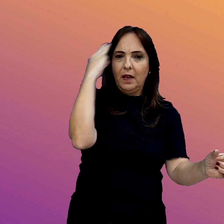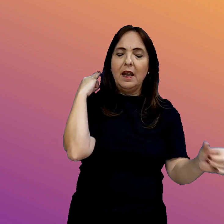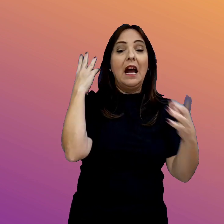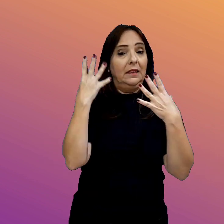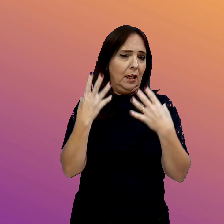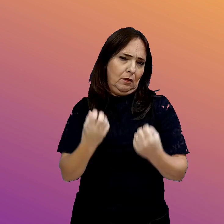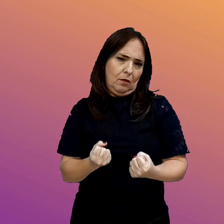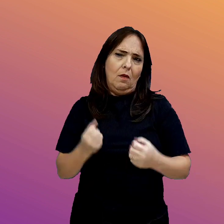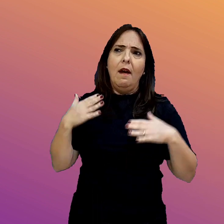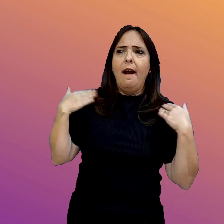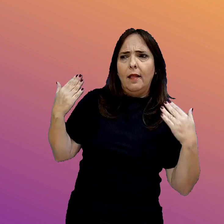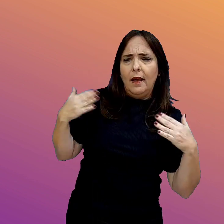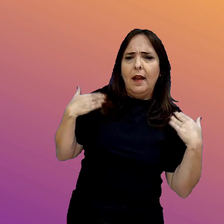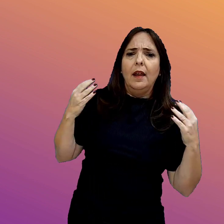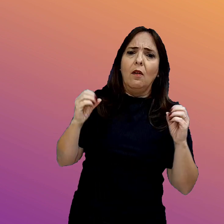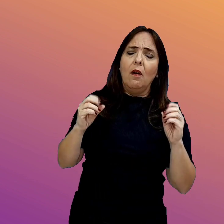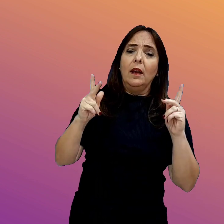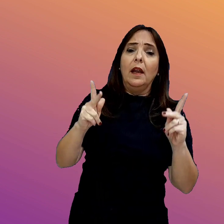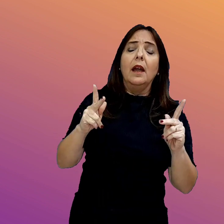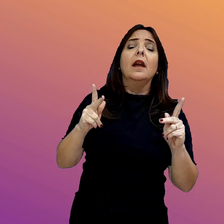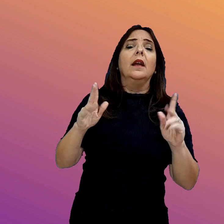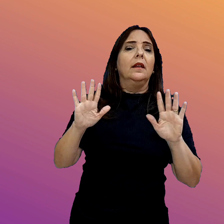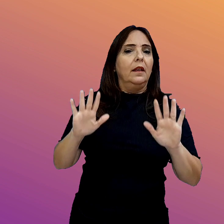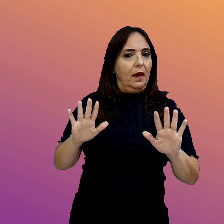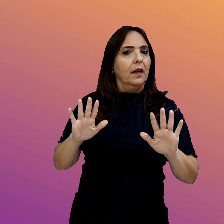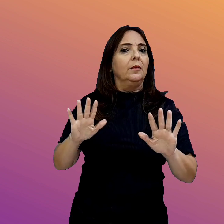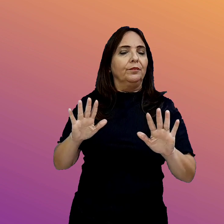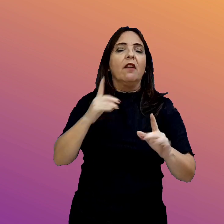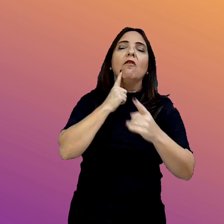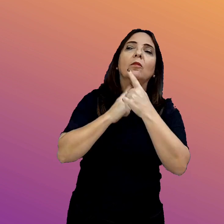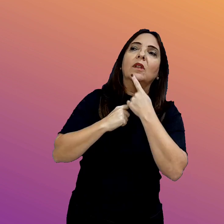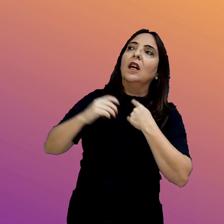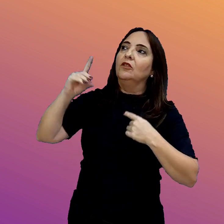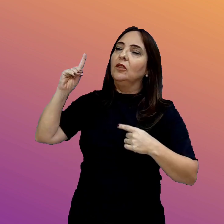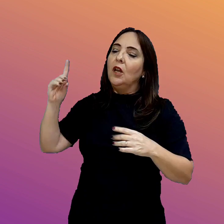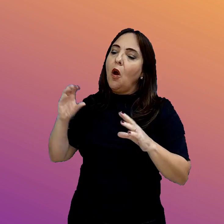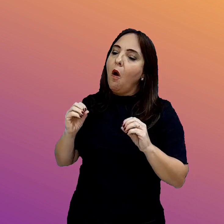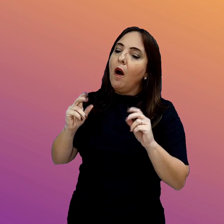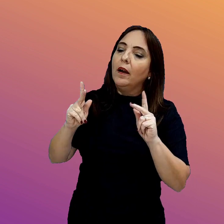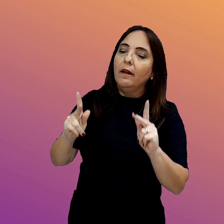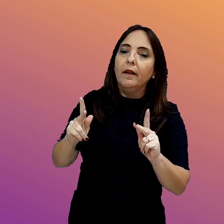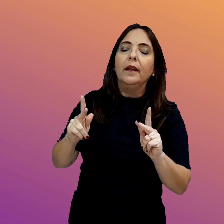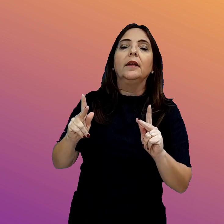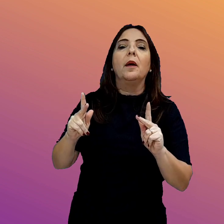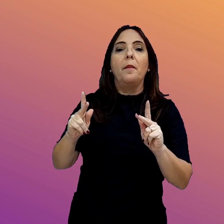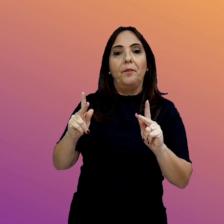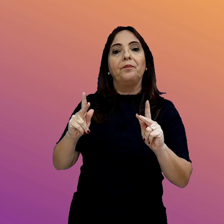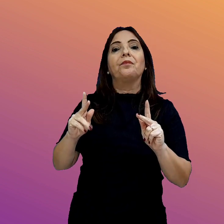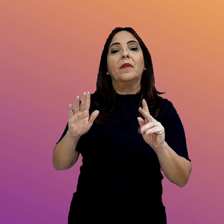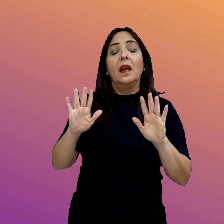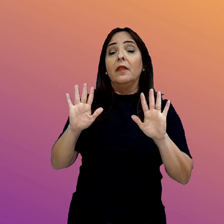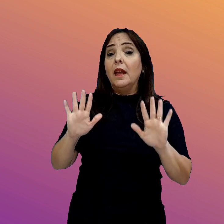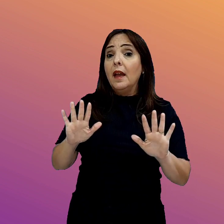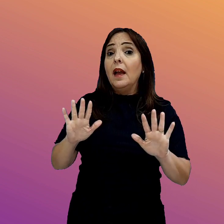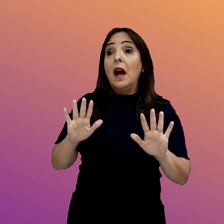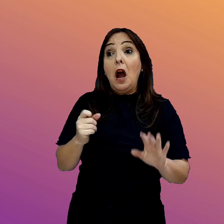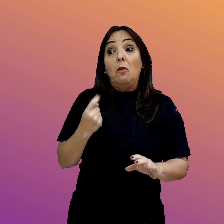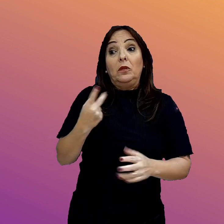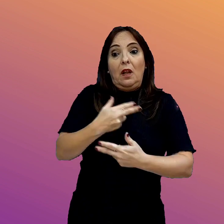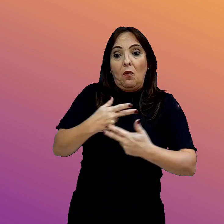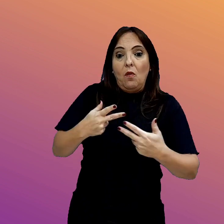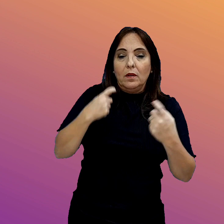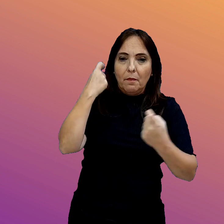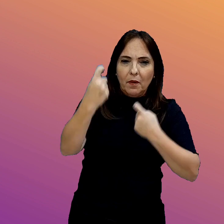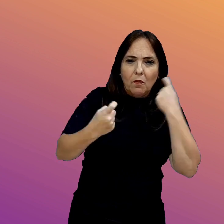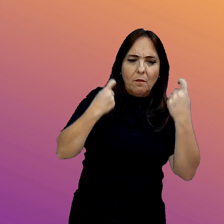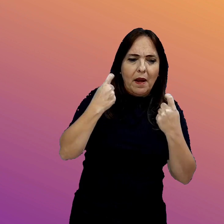com alegria, né? Ela falou: olha, que se cumpra em mim a vontade de Deus, então. E o único impedimento que ela colocou, ela